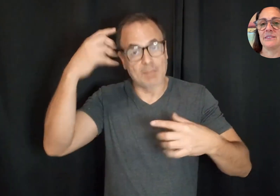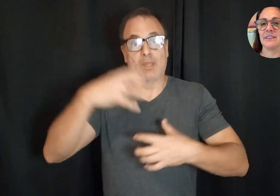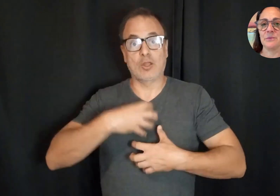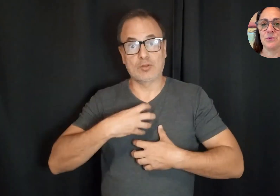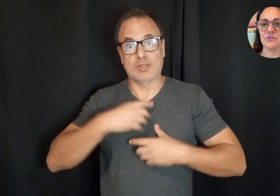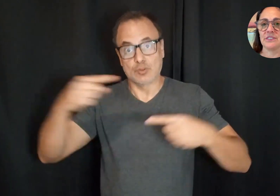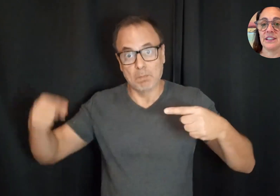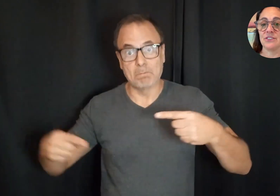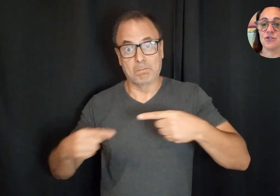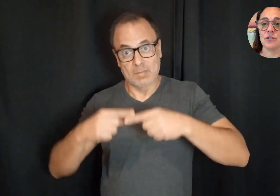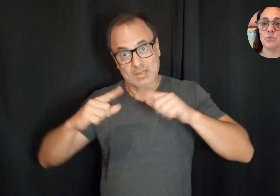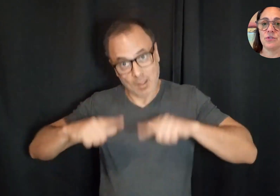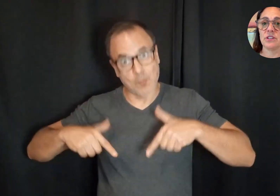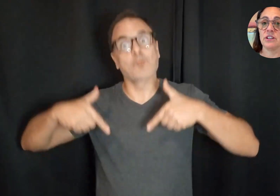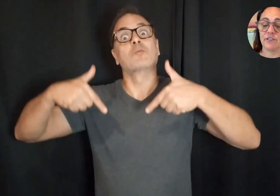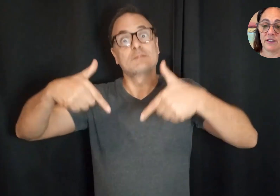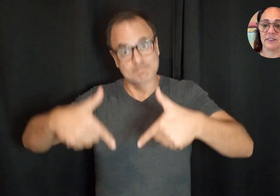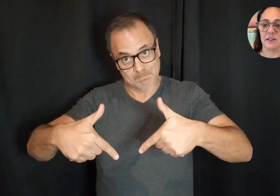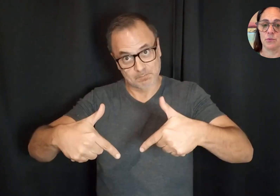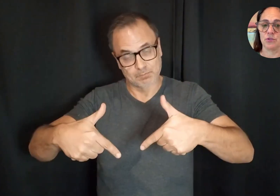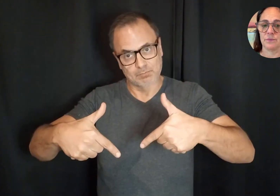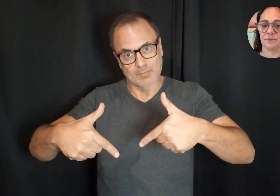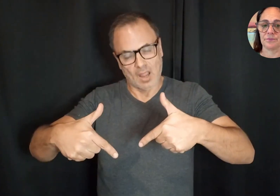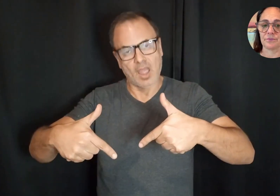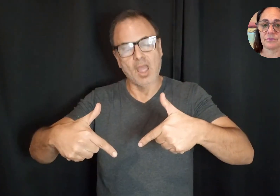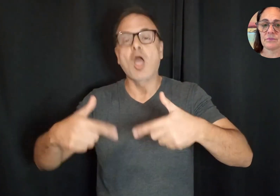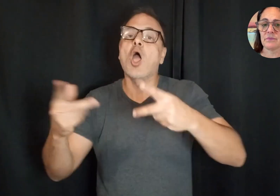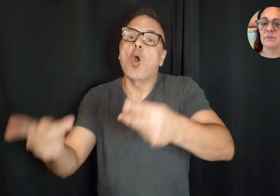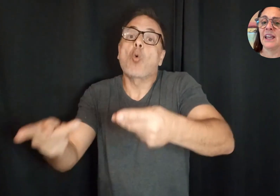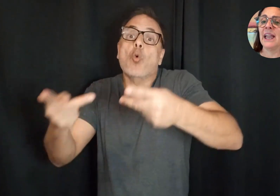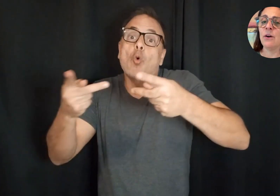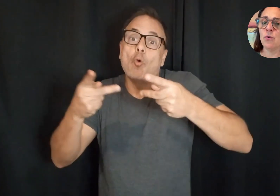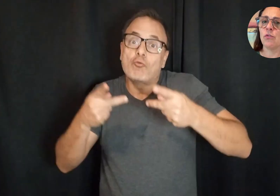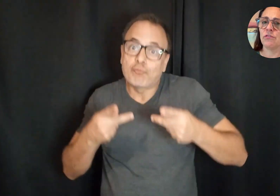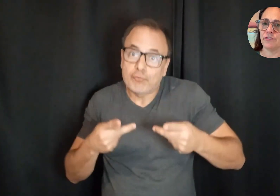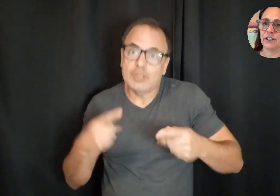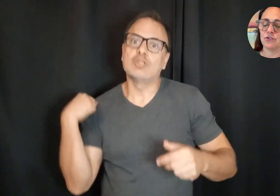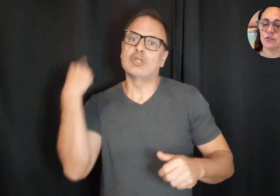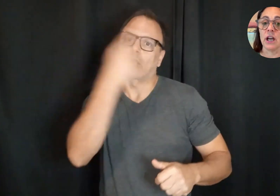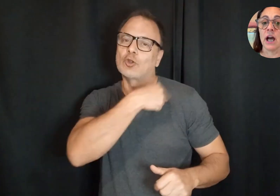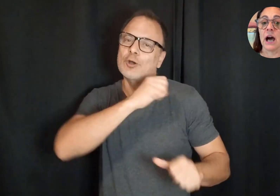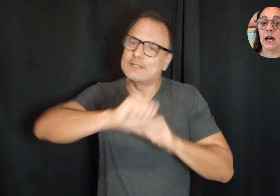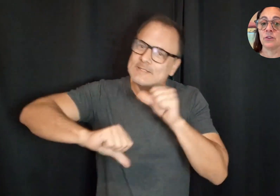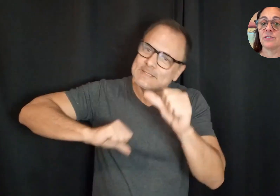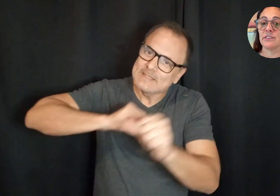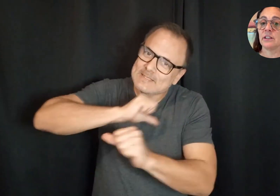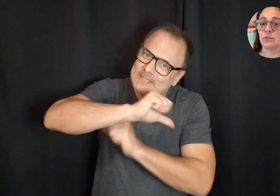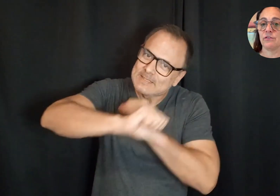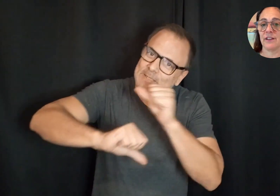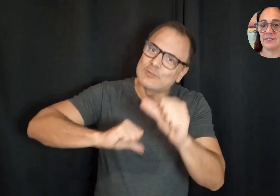pensamos, sentimos e fazemos. É um convite a nossa